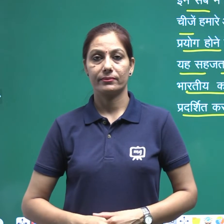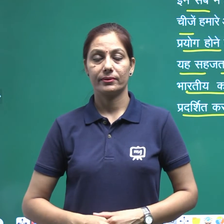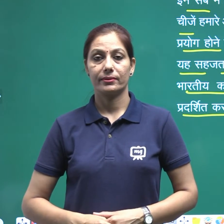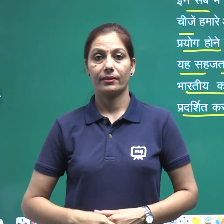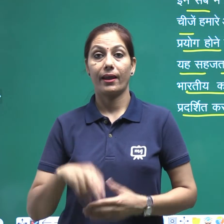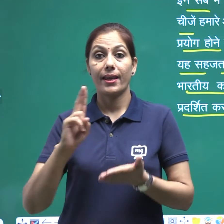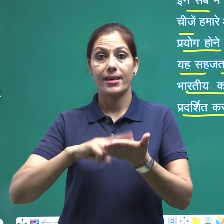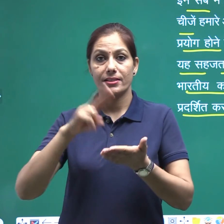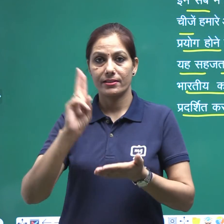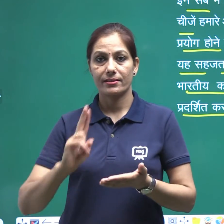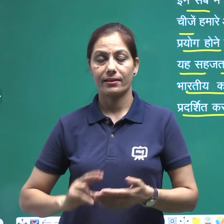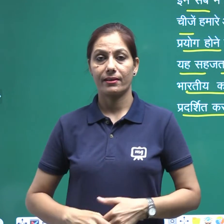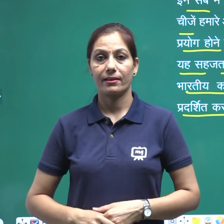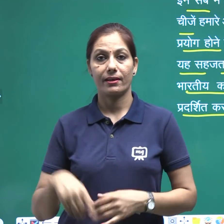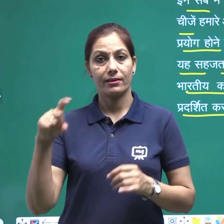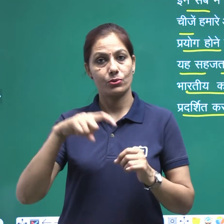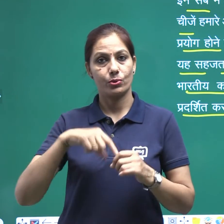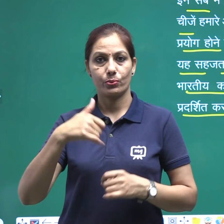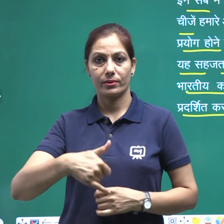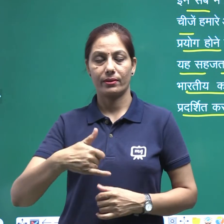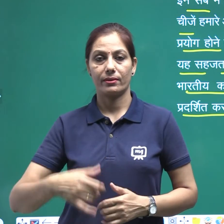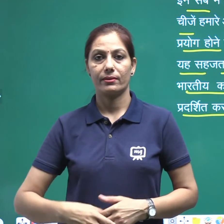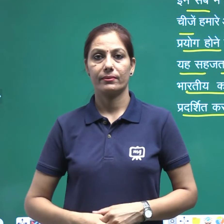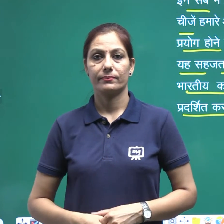प्रकृति से जुड़ी हुई है।